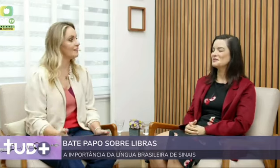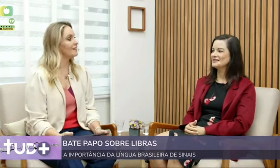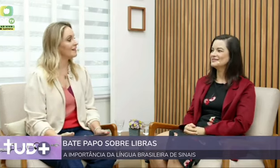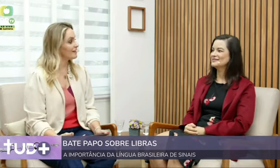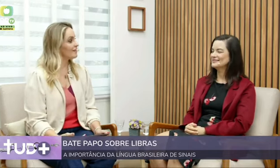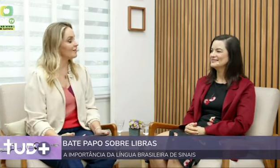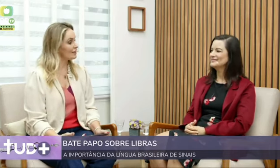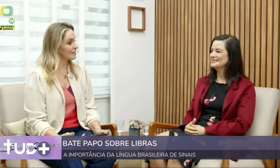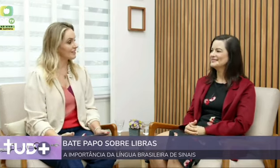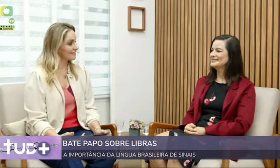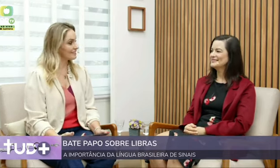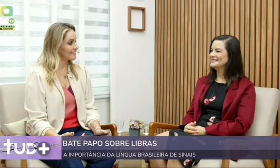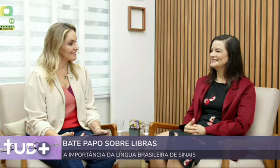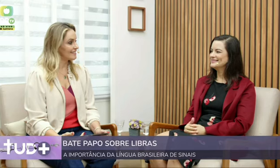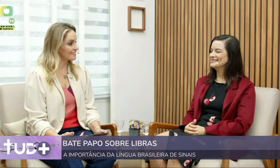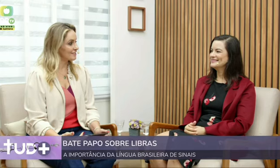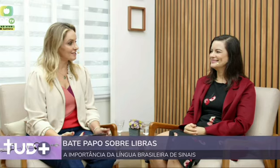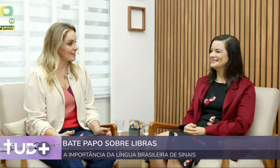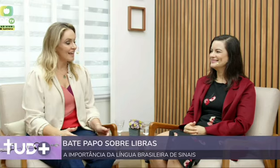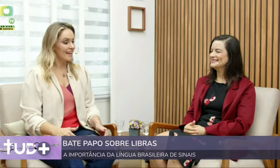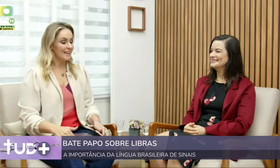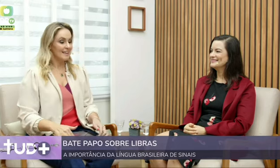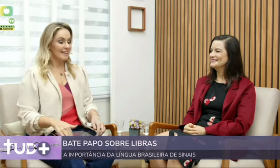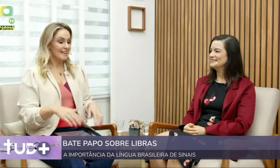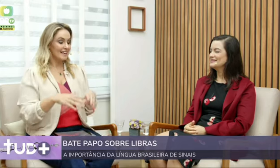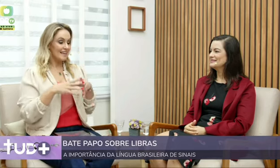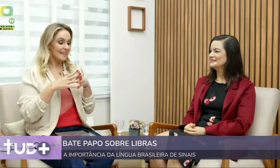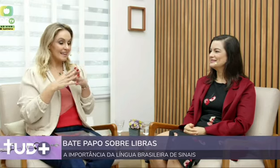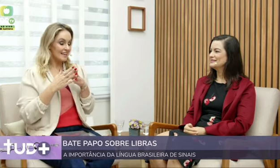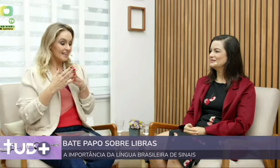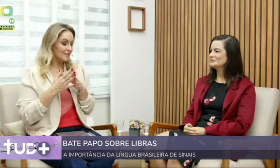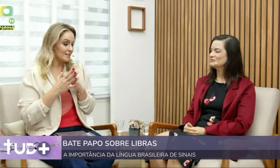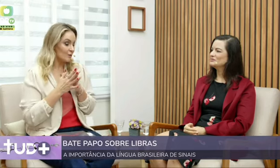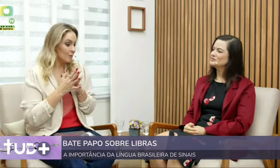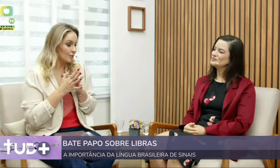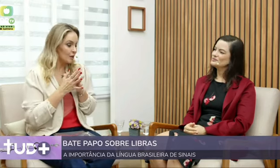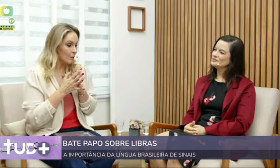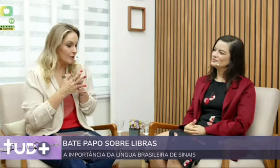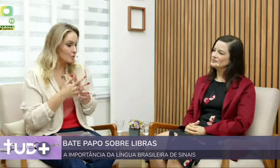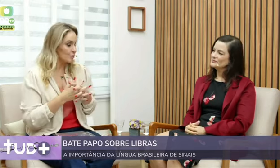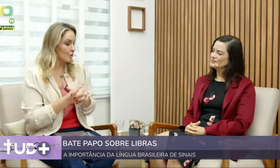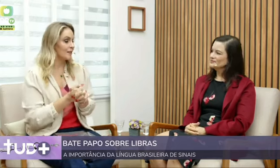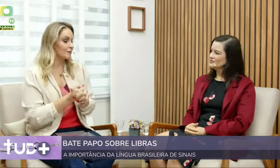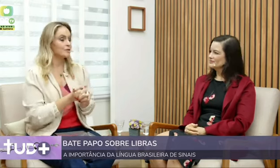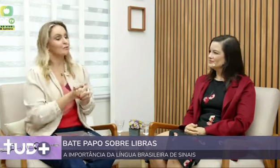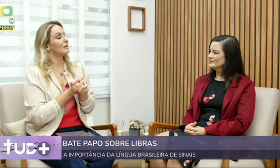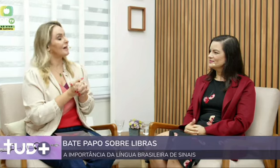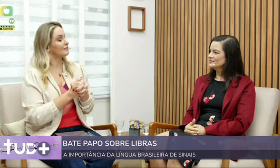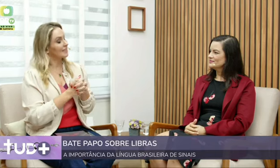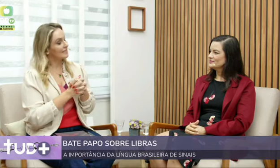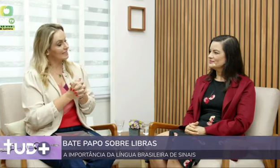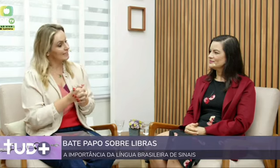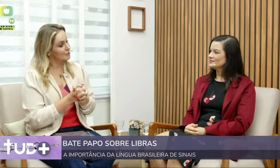sempre assim. Olha, que interessante. E Letícia, assim, como que começou ali o seu trabalho na